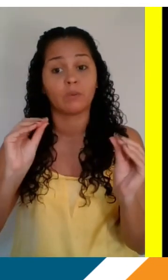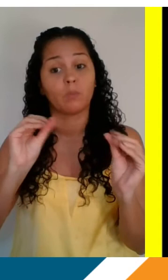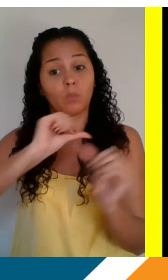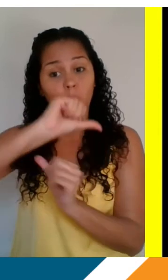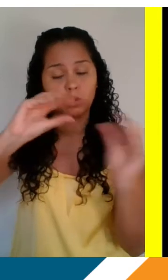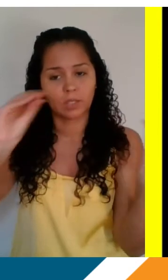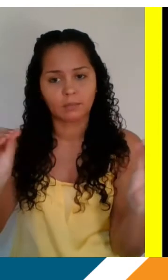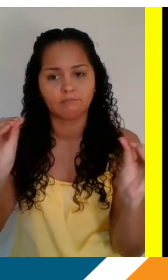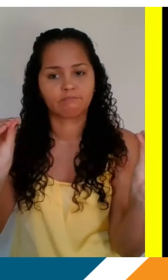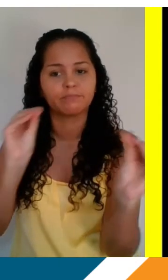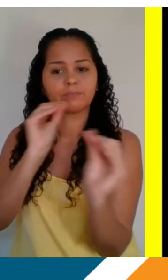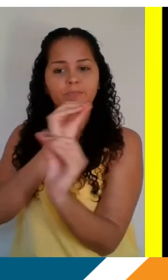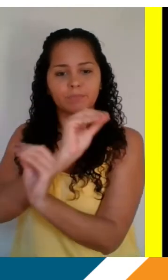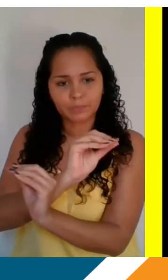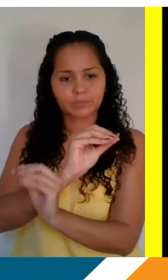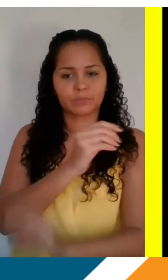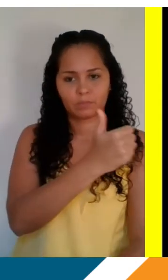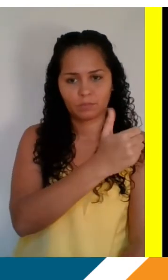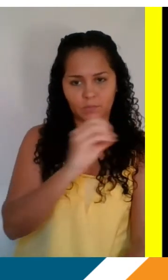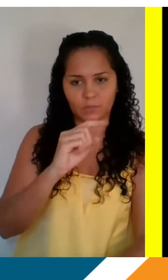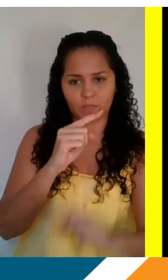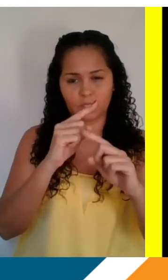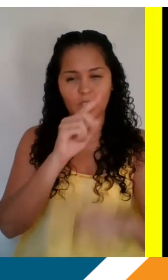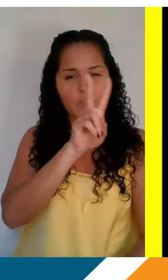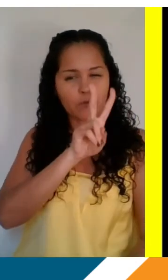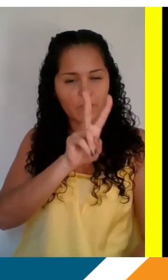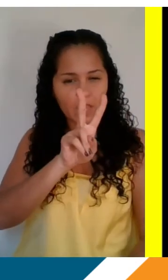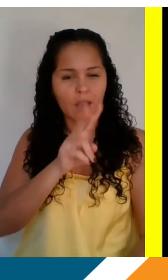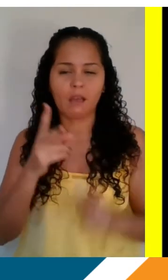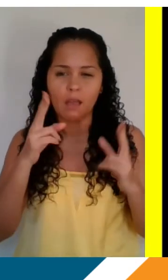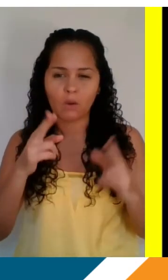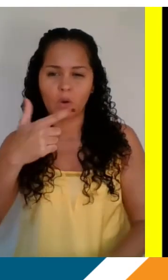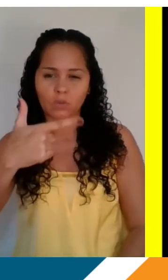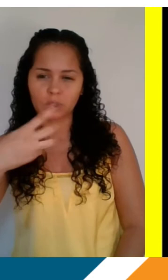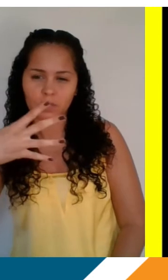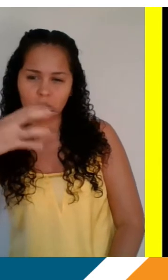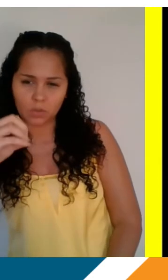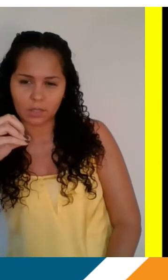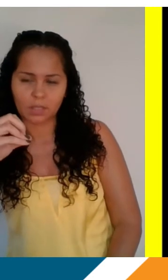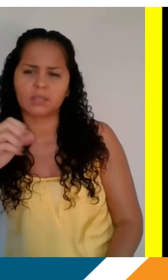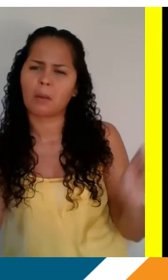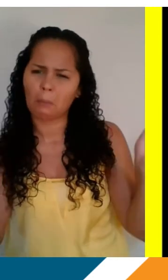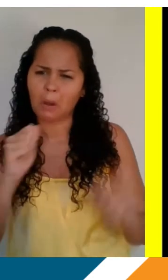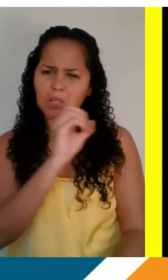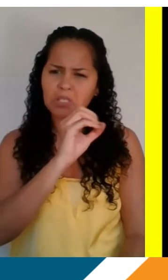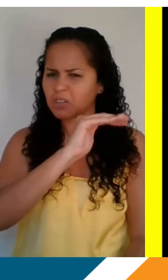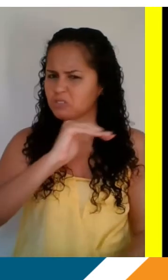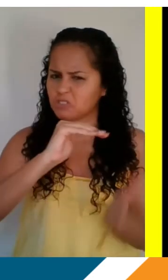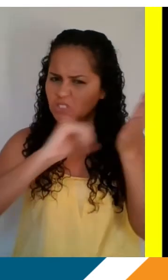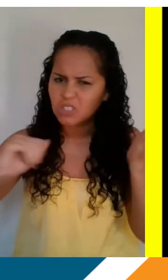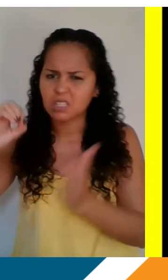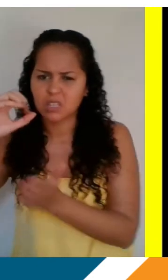tenho 100 vezes V, igual, né, 240, que é a soma desses dois números. Posso cortar esse zero com